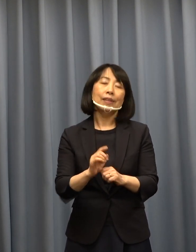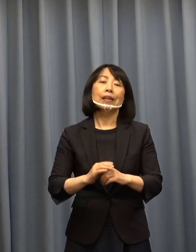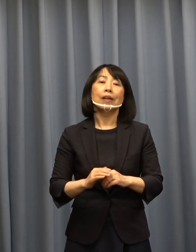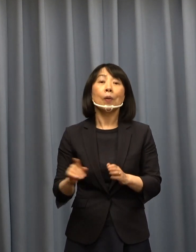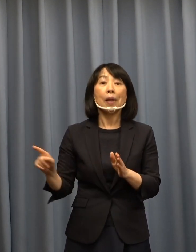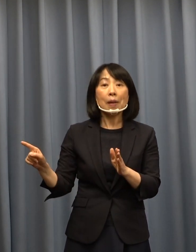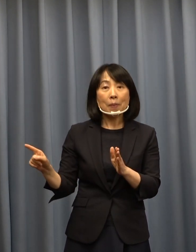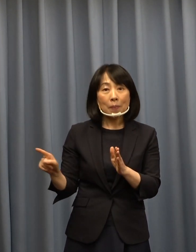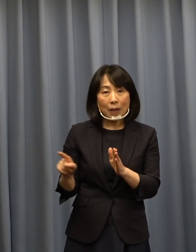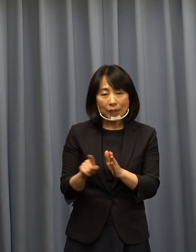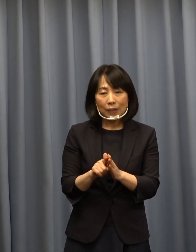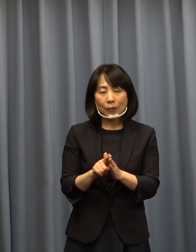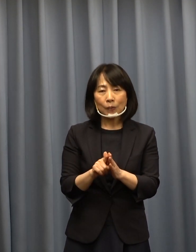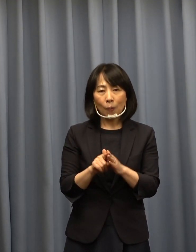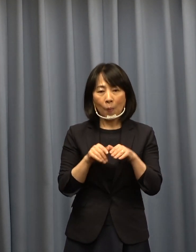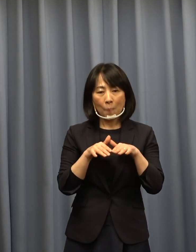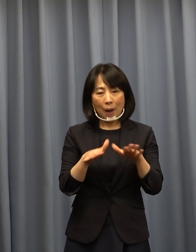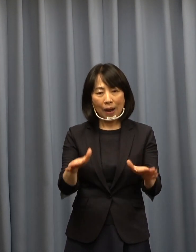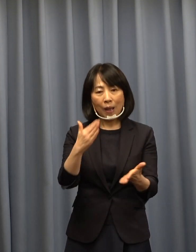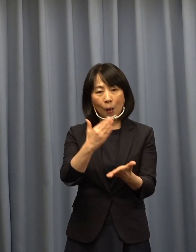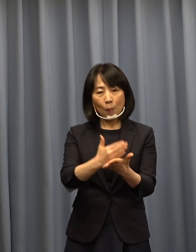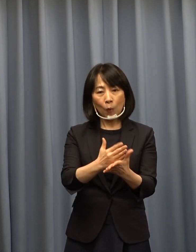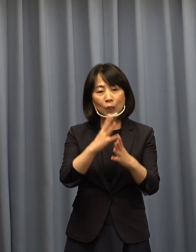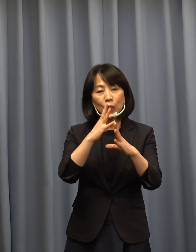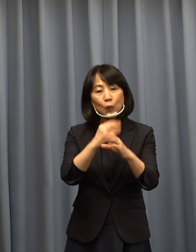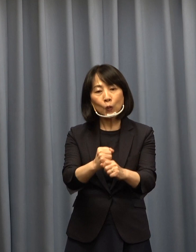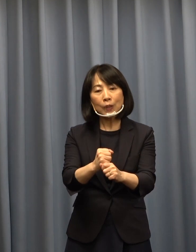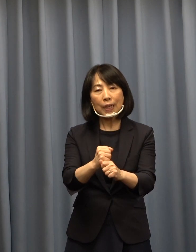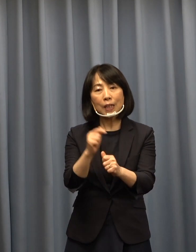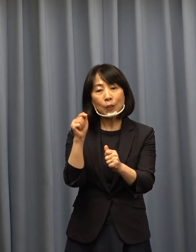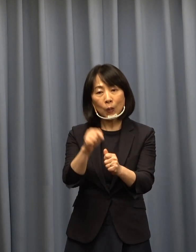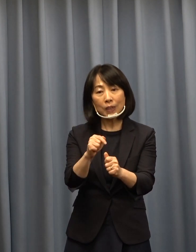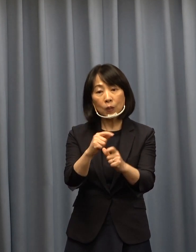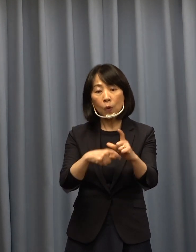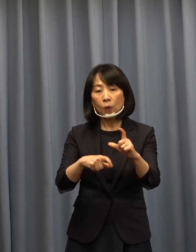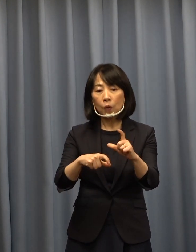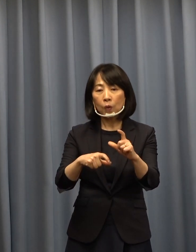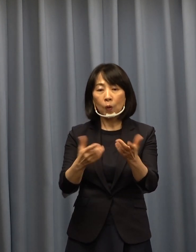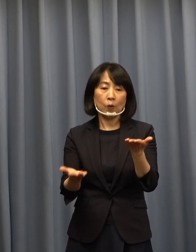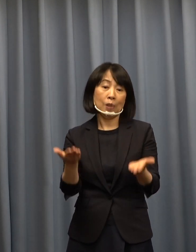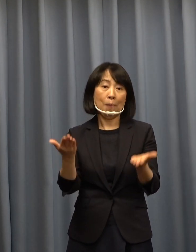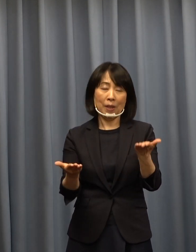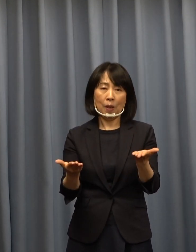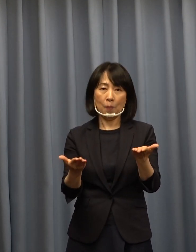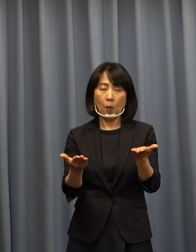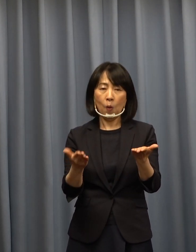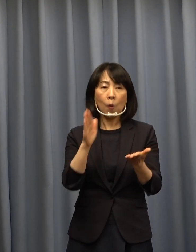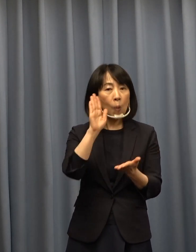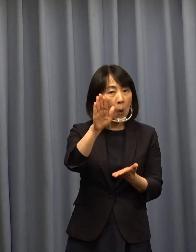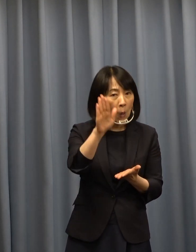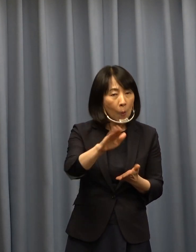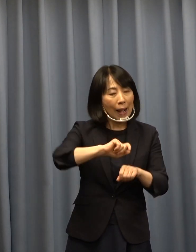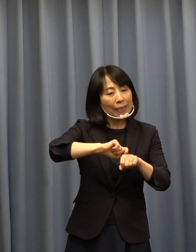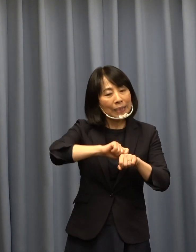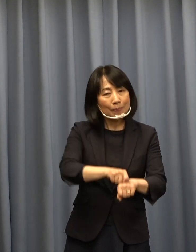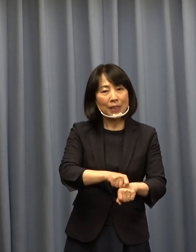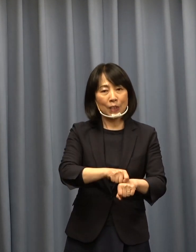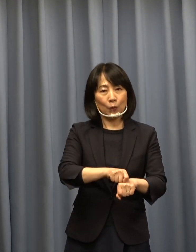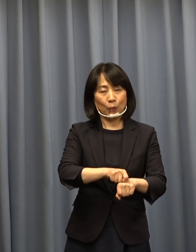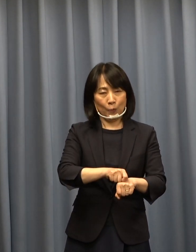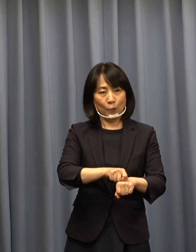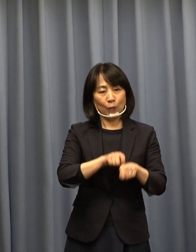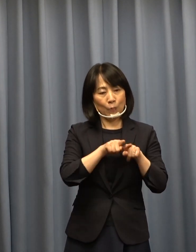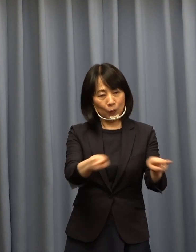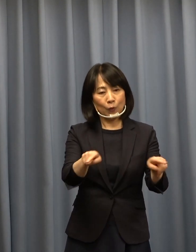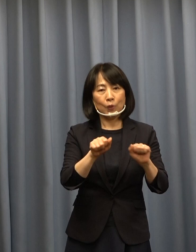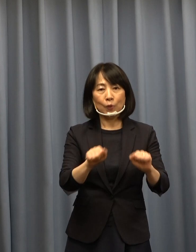までも重点措置より厳しい部分は必ず入っています。したがって効果が見られるというふうに期待をしています。